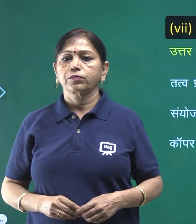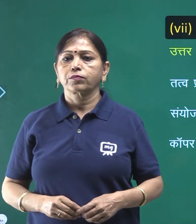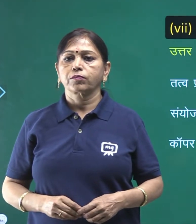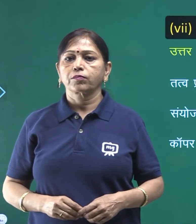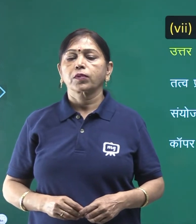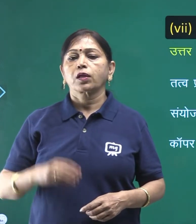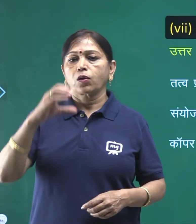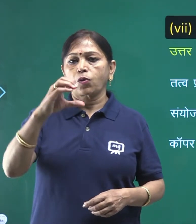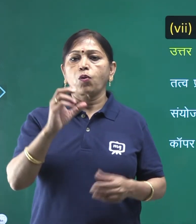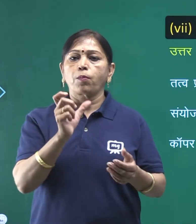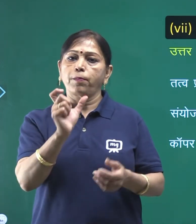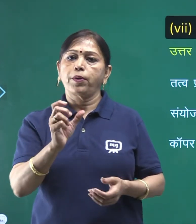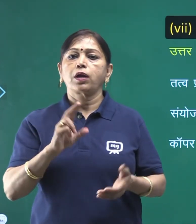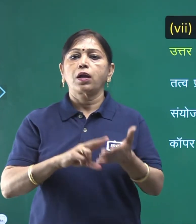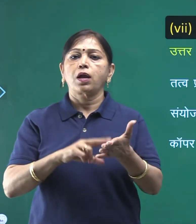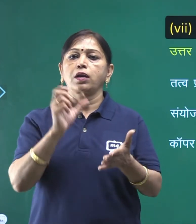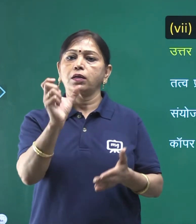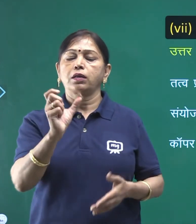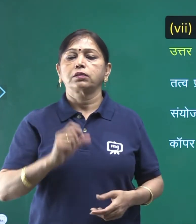कॉपर नाइट्रेट